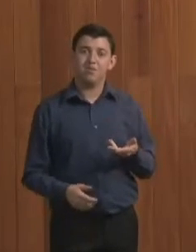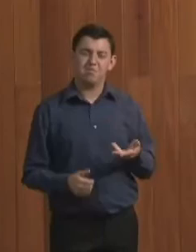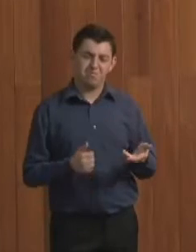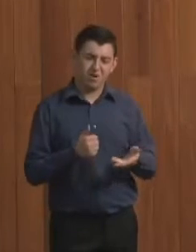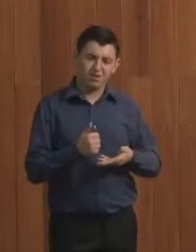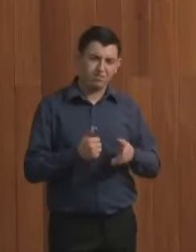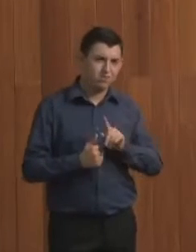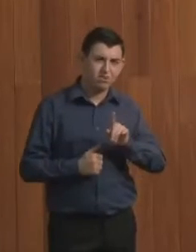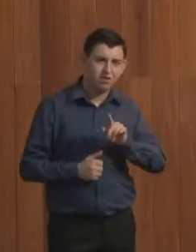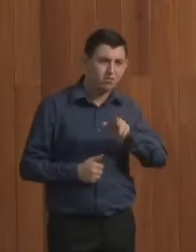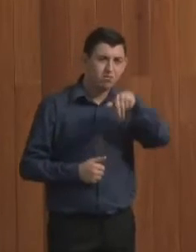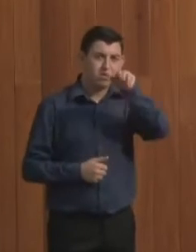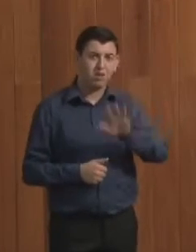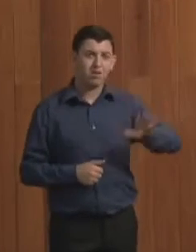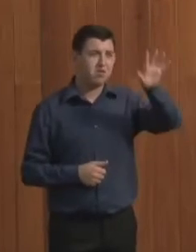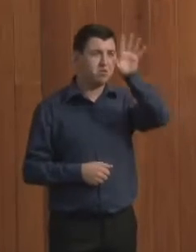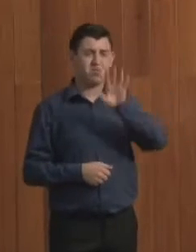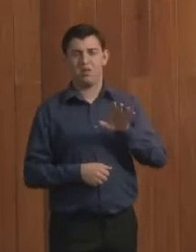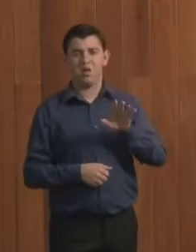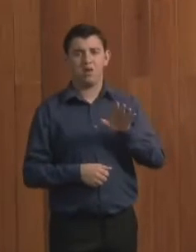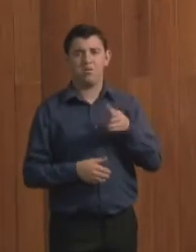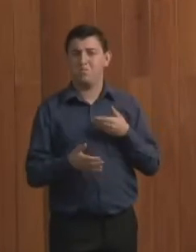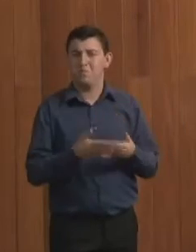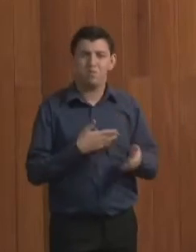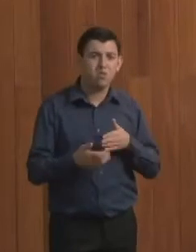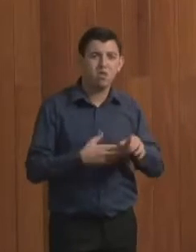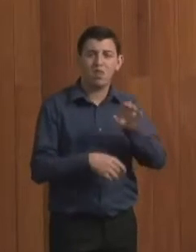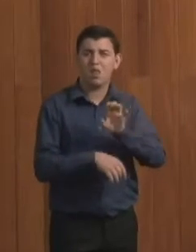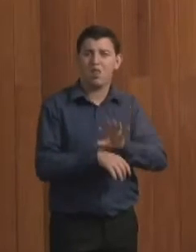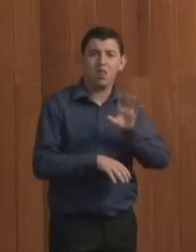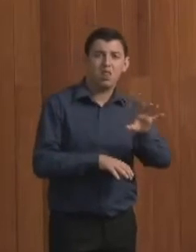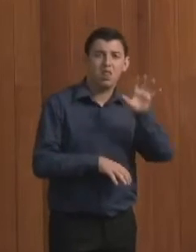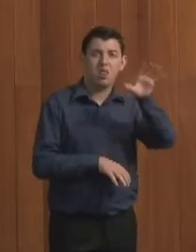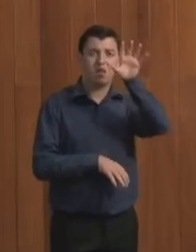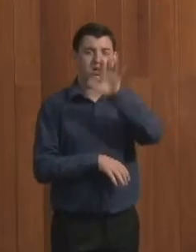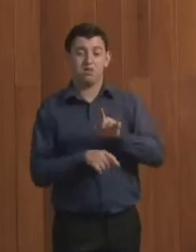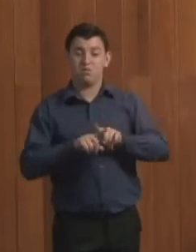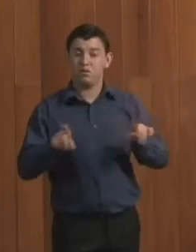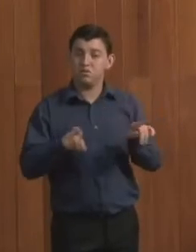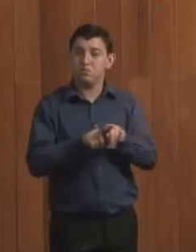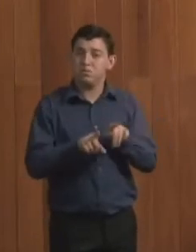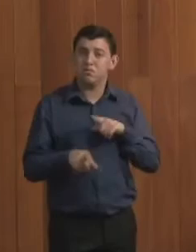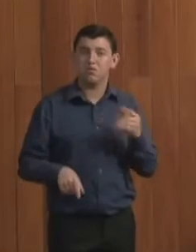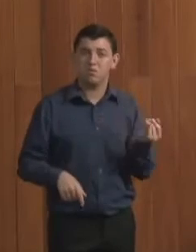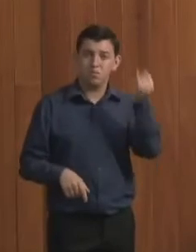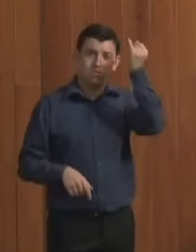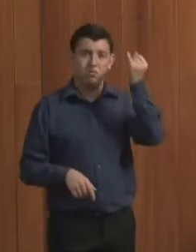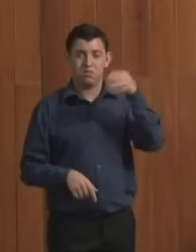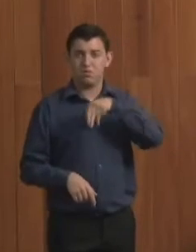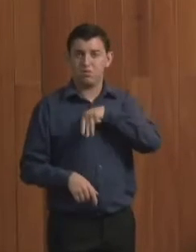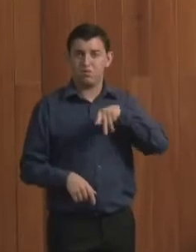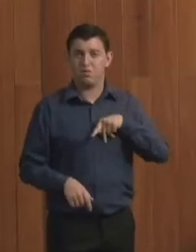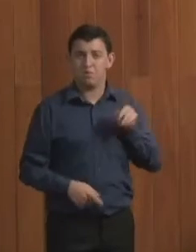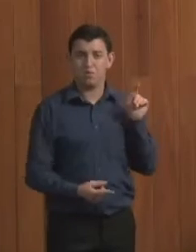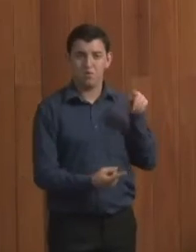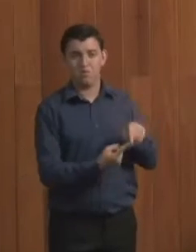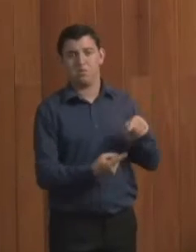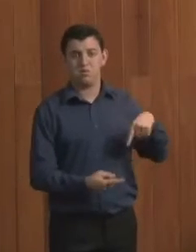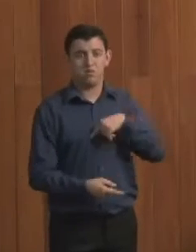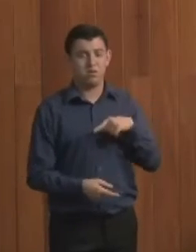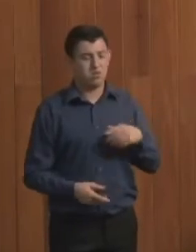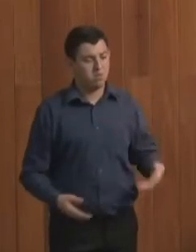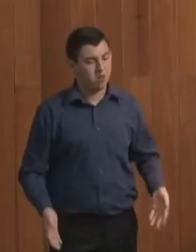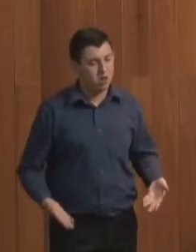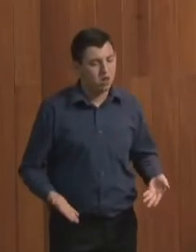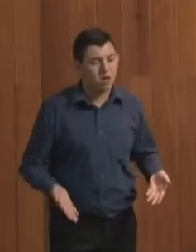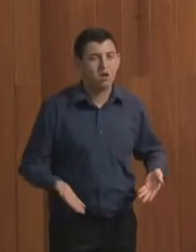nacional, em cada estado. E da importância também do Ministério Público para a efetivação, a garantia,